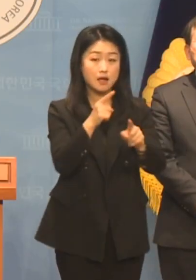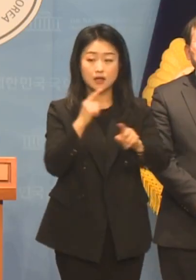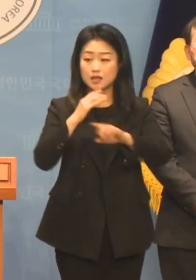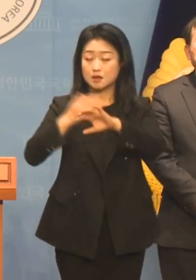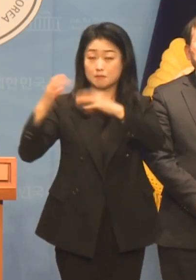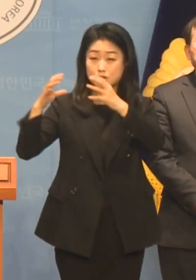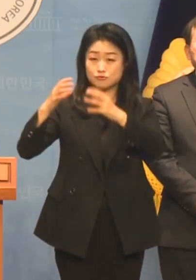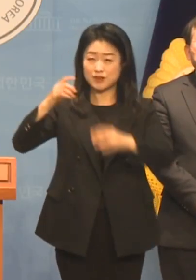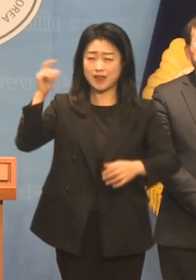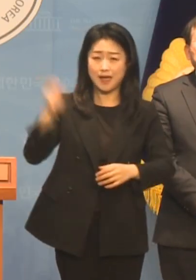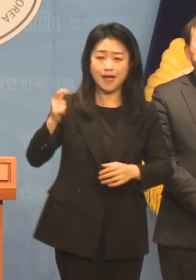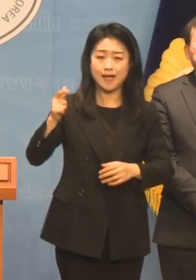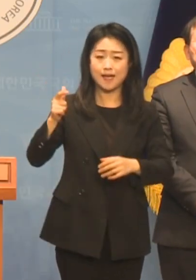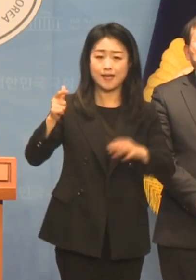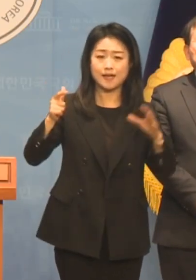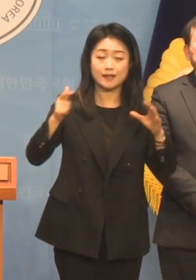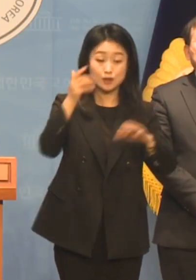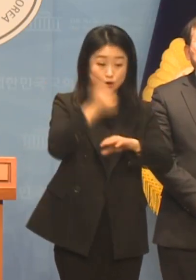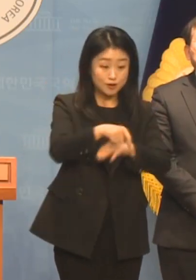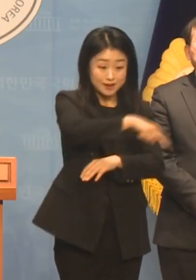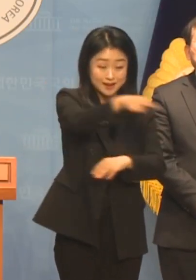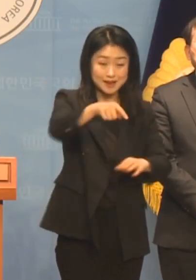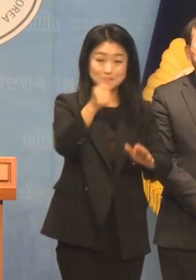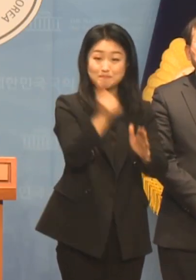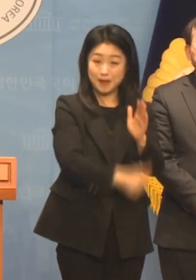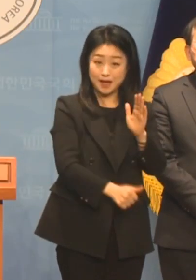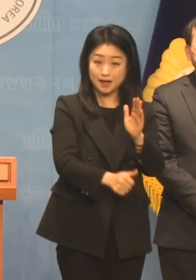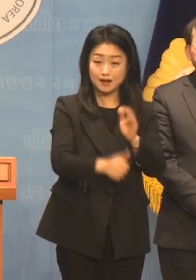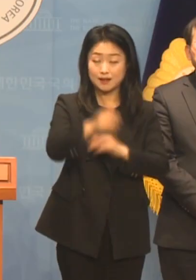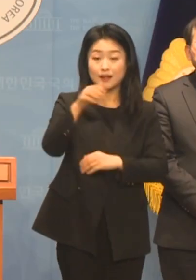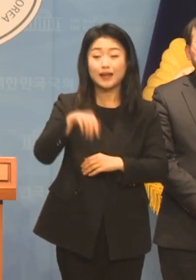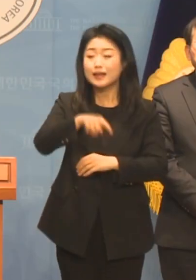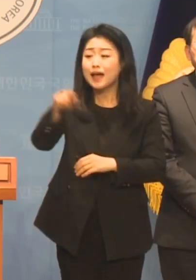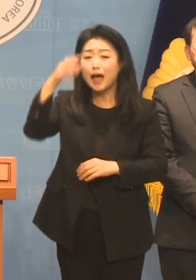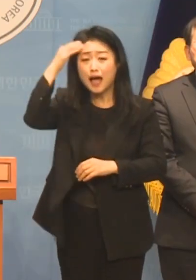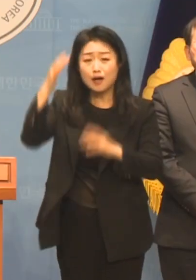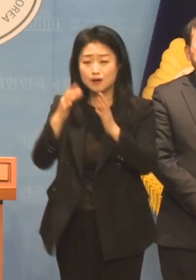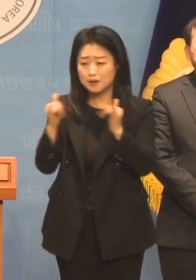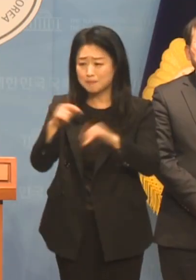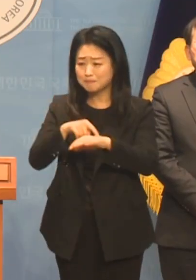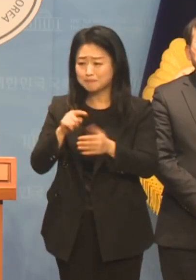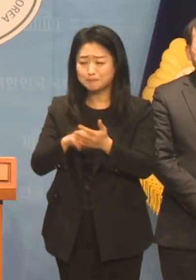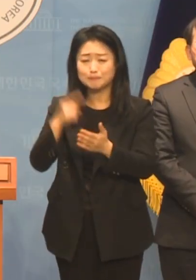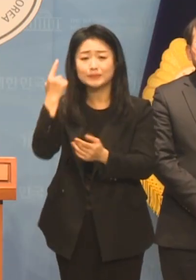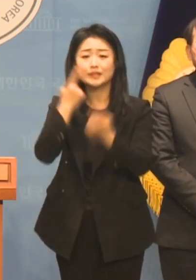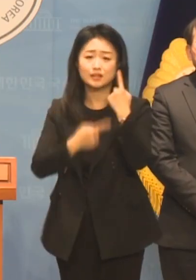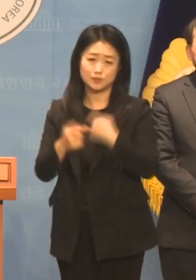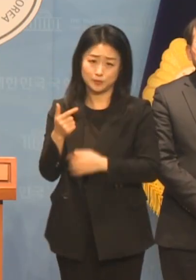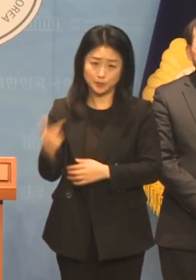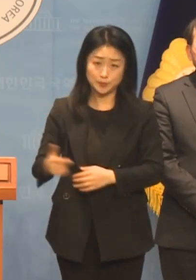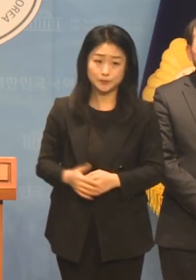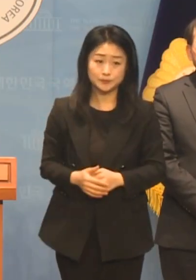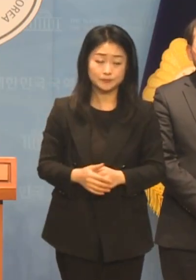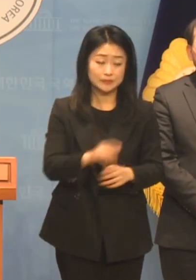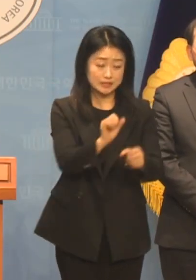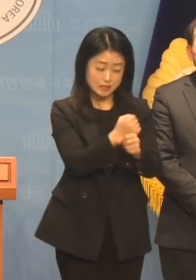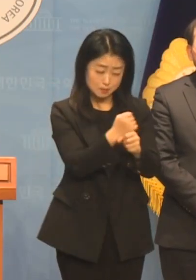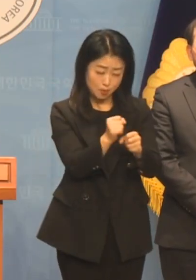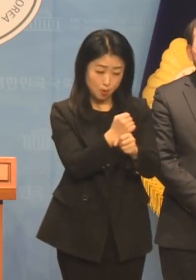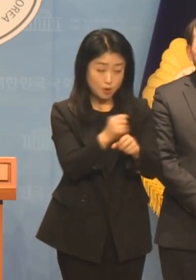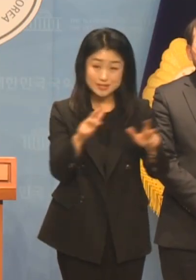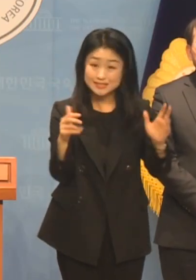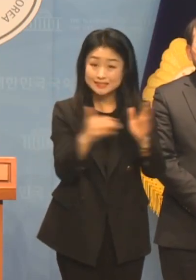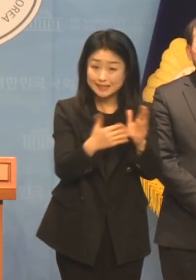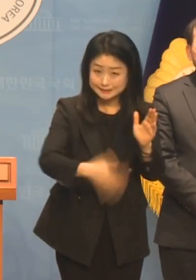앞에 실패했지만 그 상처는 깊고도 아픕니다. 더욱이 그들의 음모는 아직